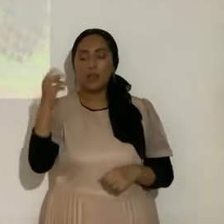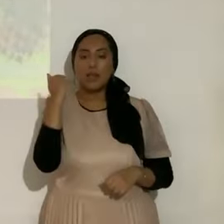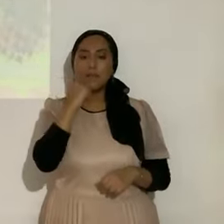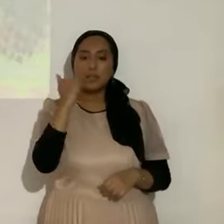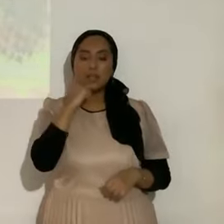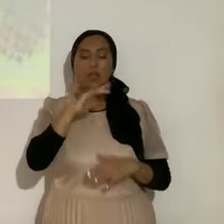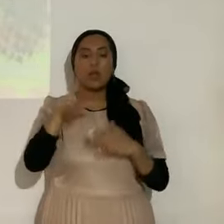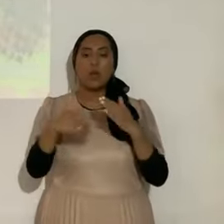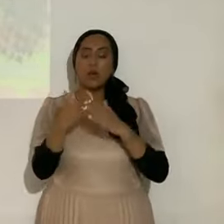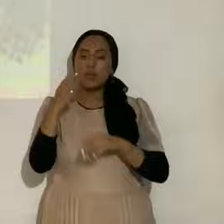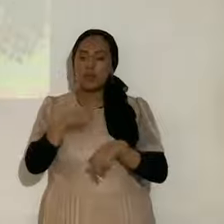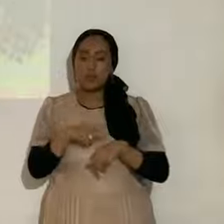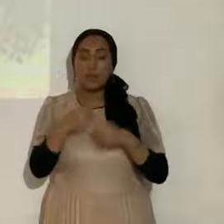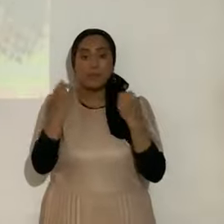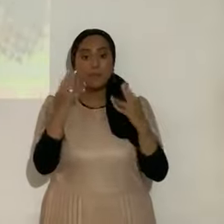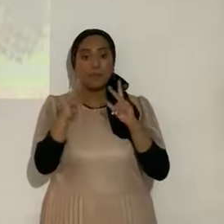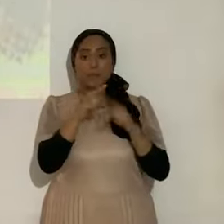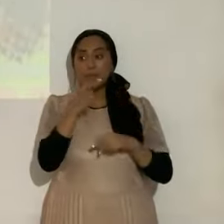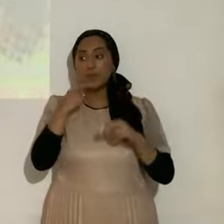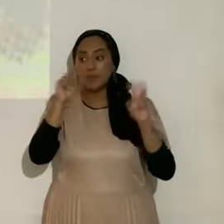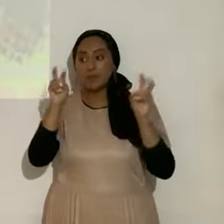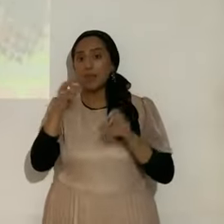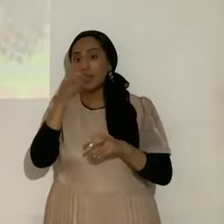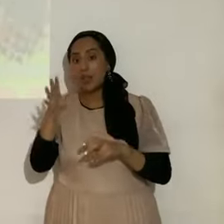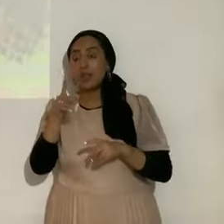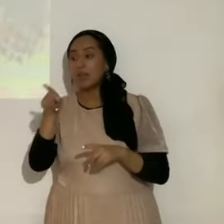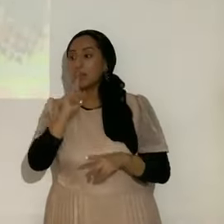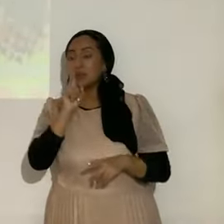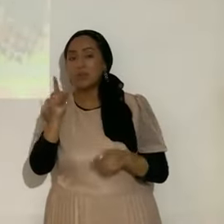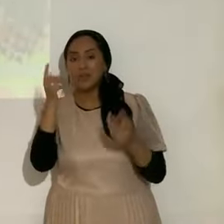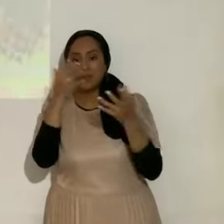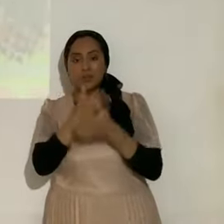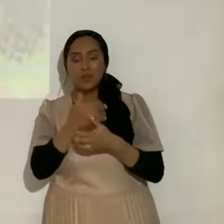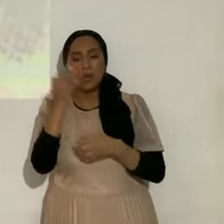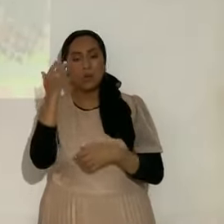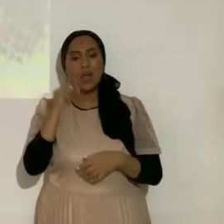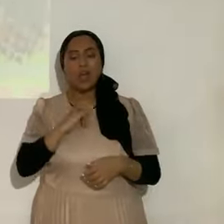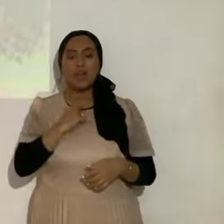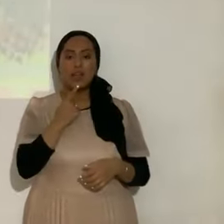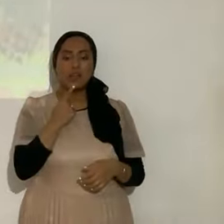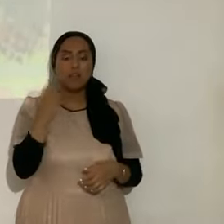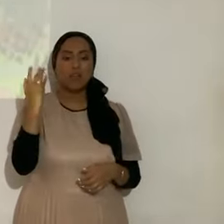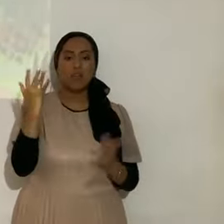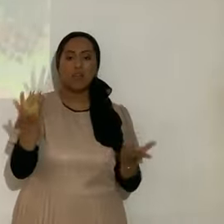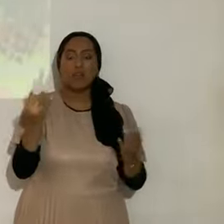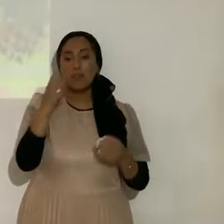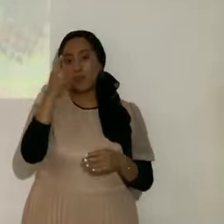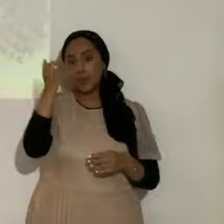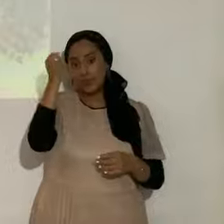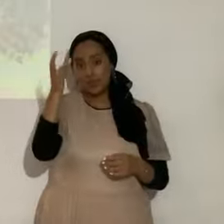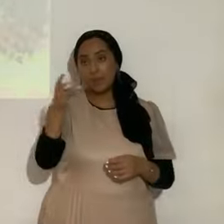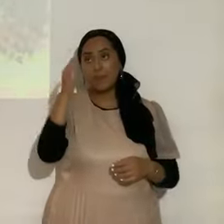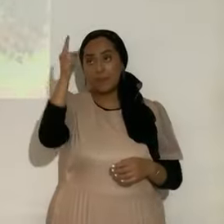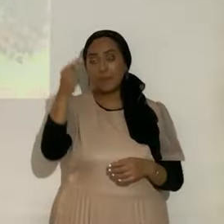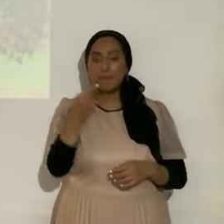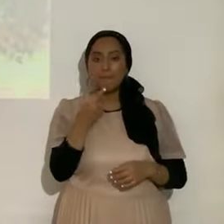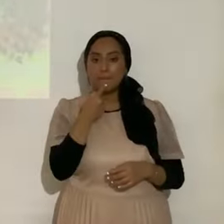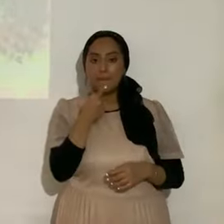dicen ser luz, cuando en realidad son tinieblas. ¿Por qué lo digo? Porque dice Yahshua,